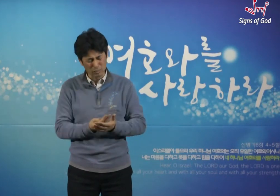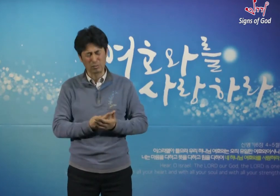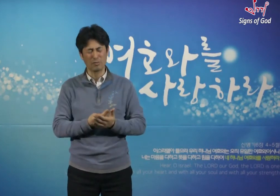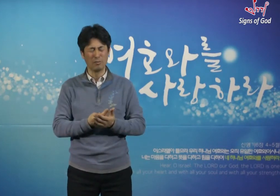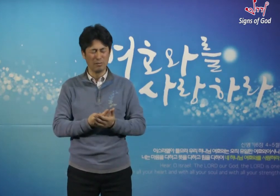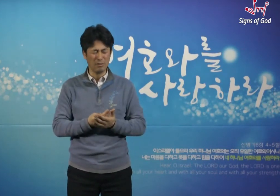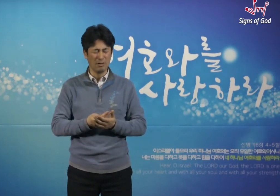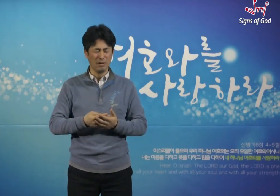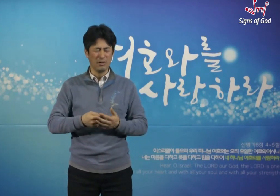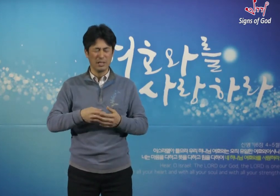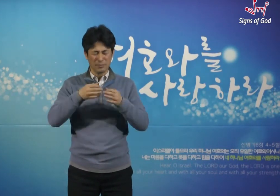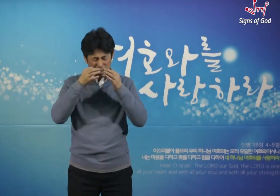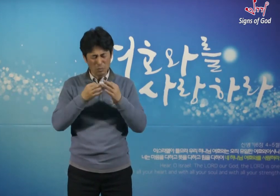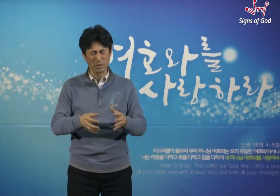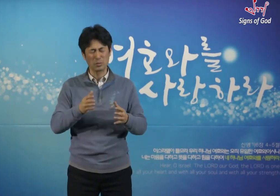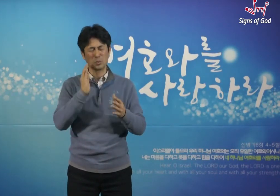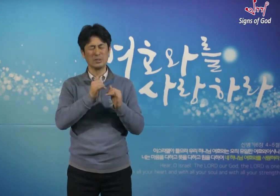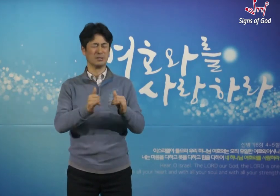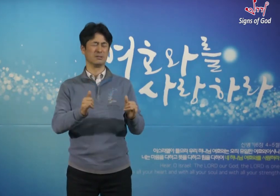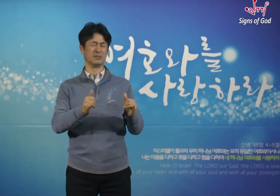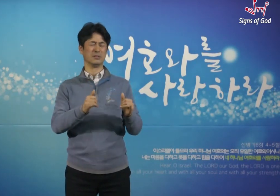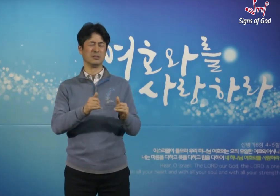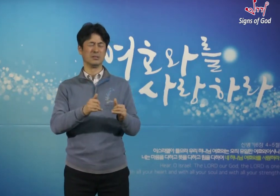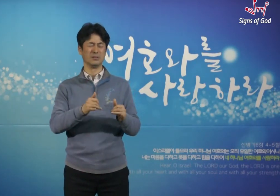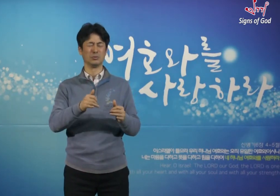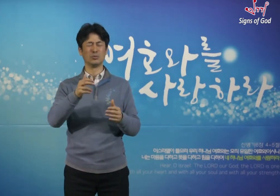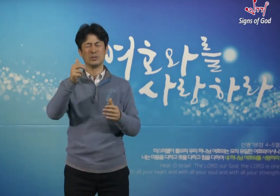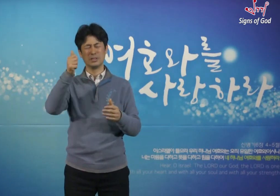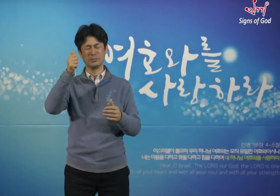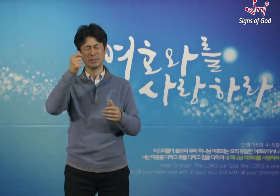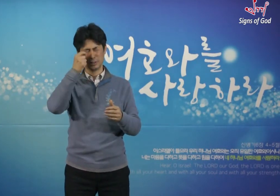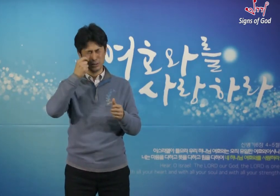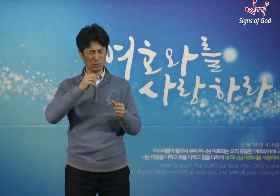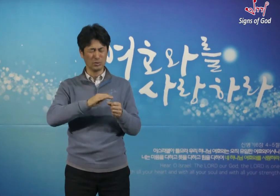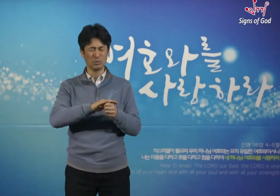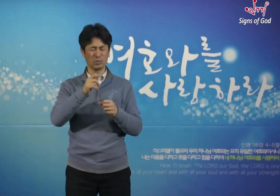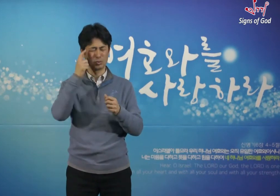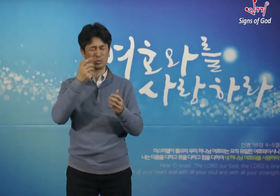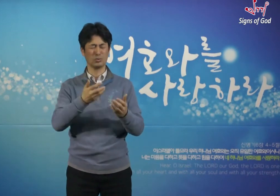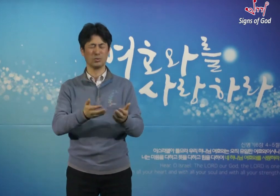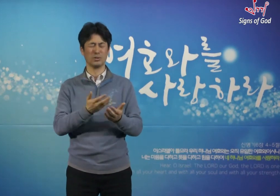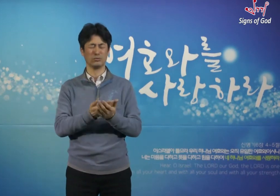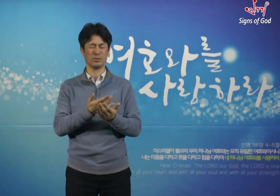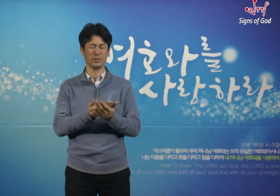상처받고 넘어지고 또 힘들어하고 상황이 있습니다. 주님, 불쌍히 여겨주시옵소서.